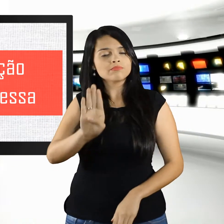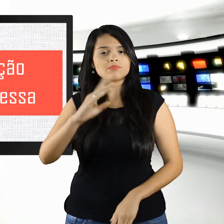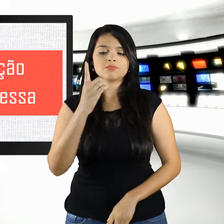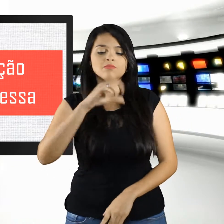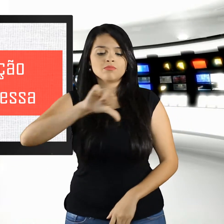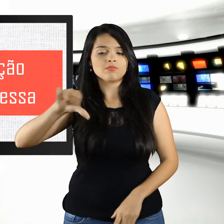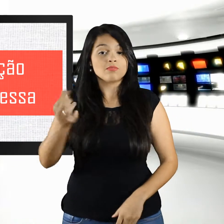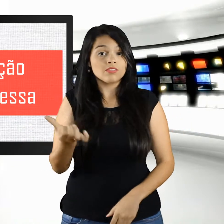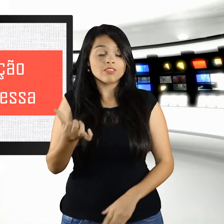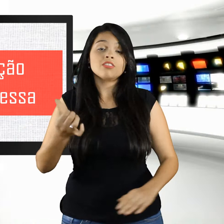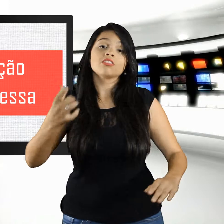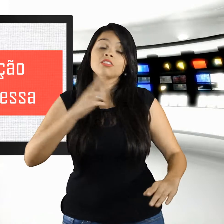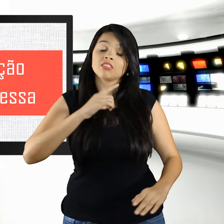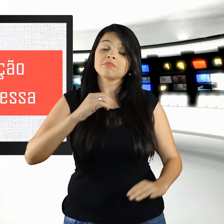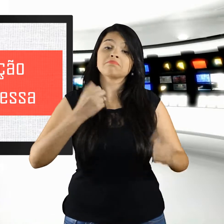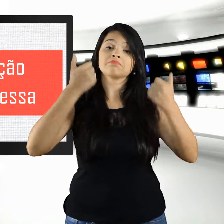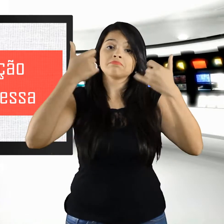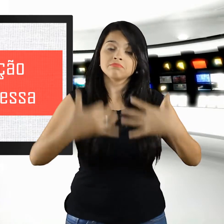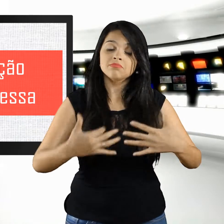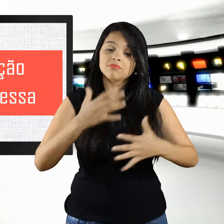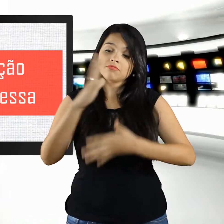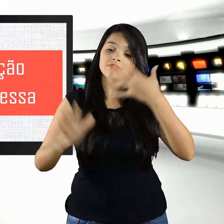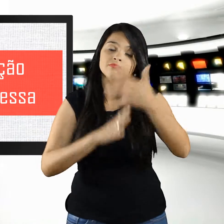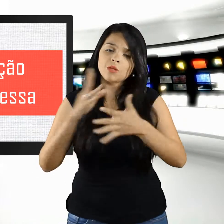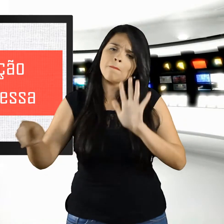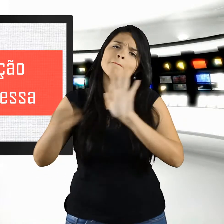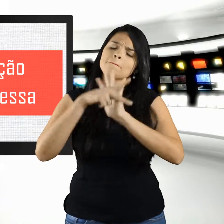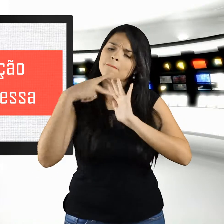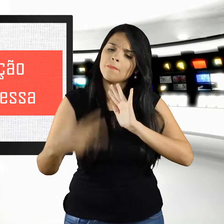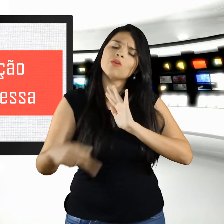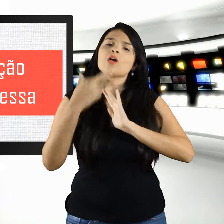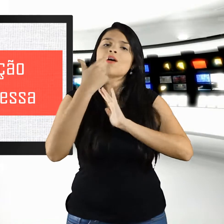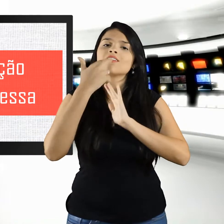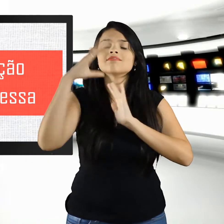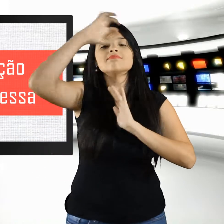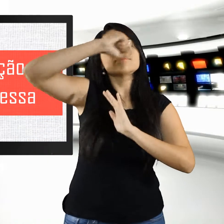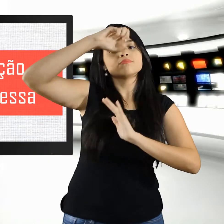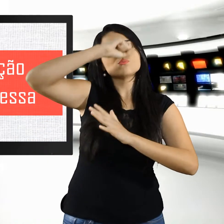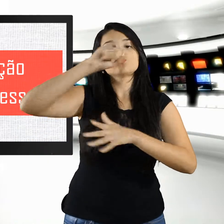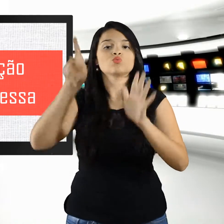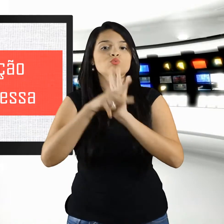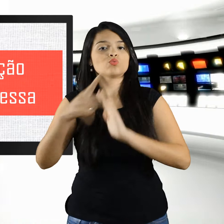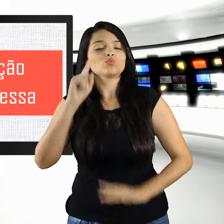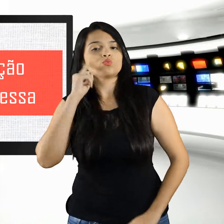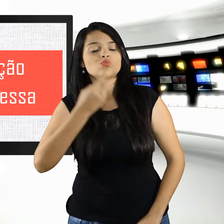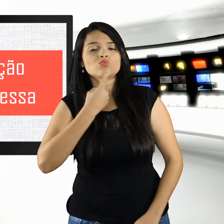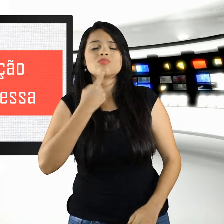1996, reconhecendo a Libras como a língua de instrução do surdo, ainda é pouco o que se discute e se põe